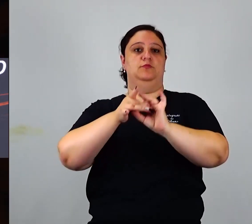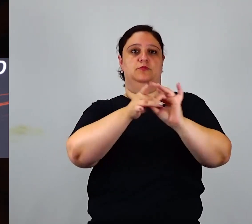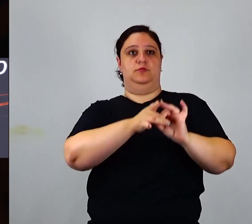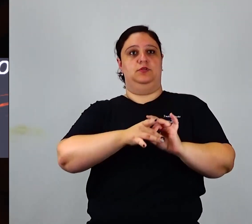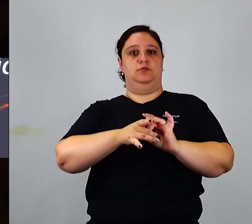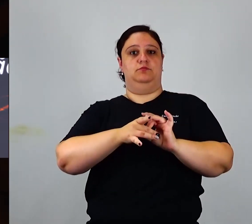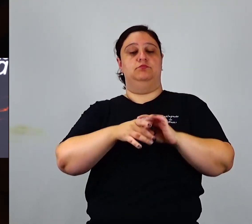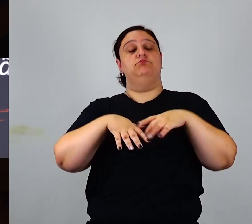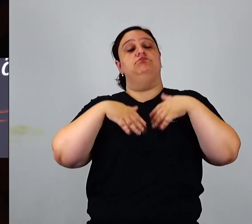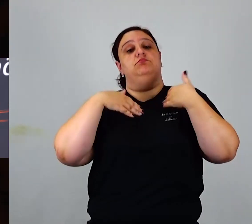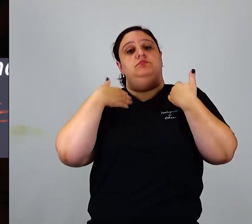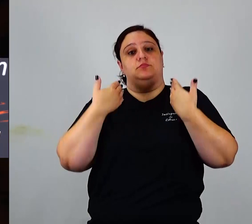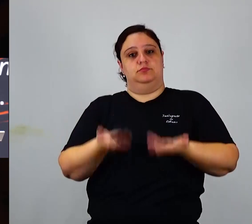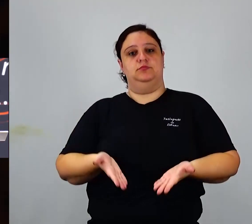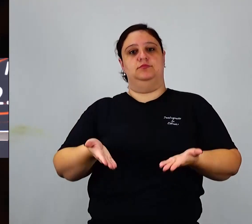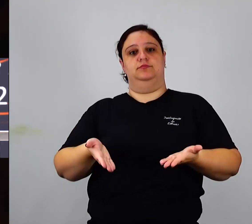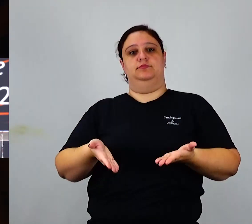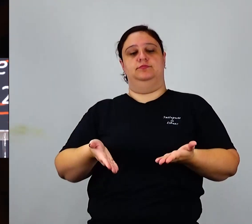logo,